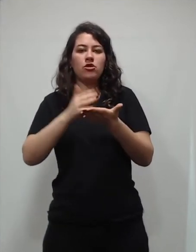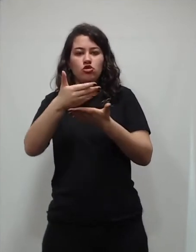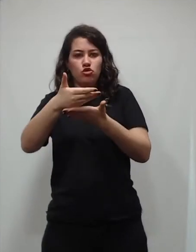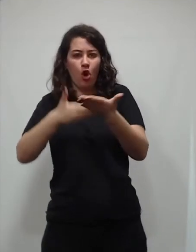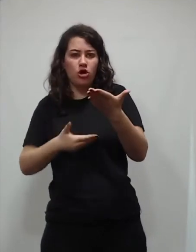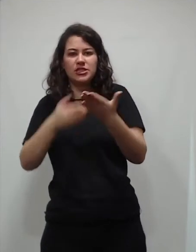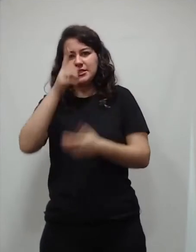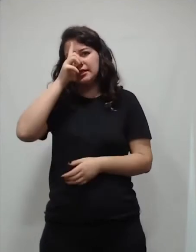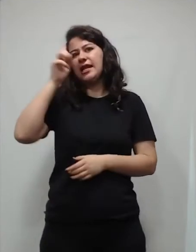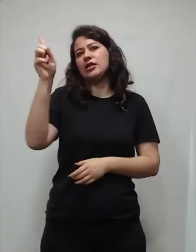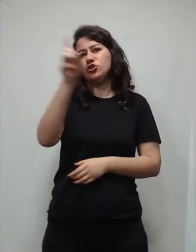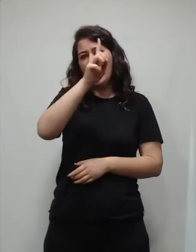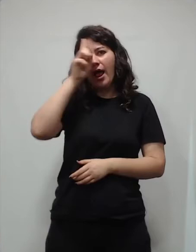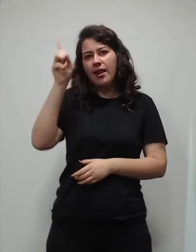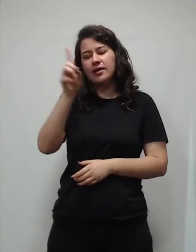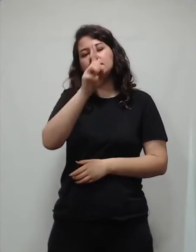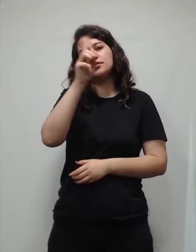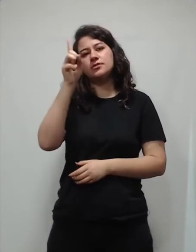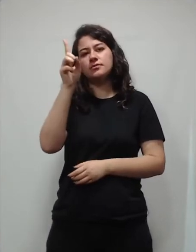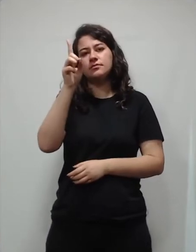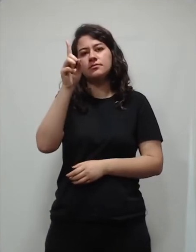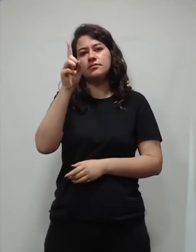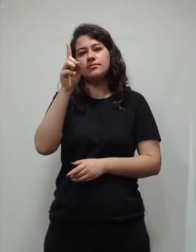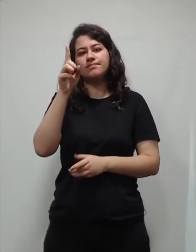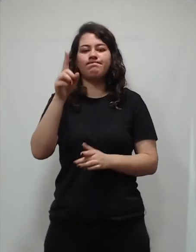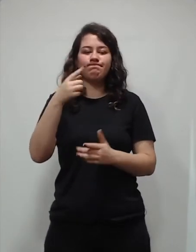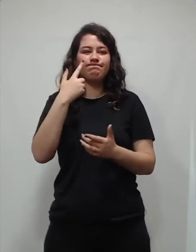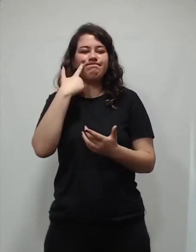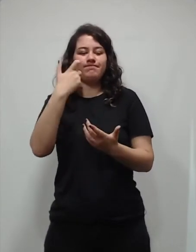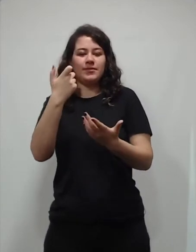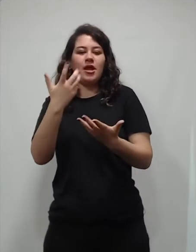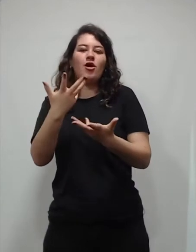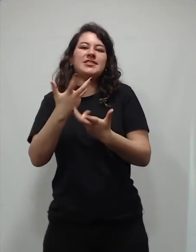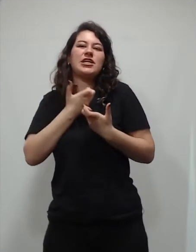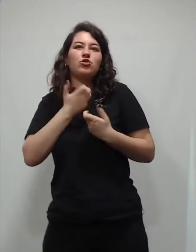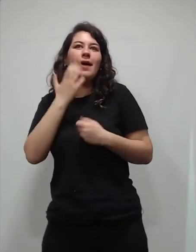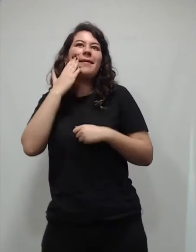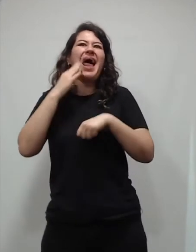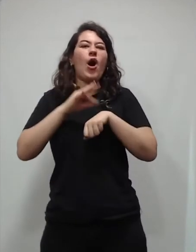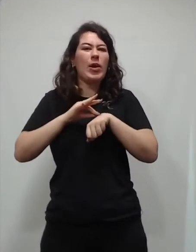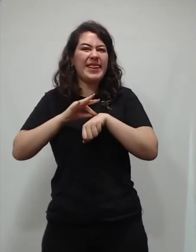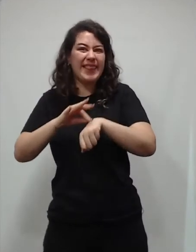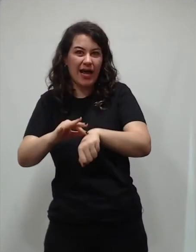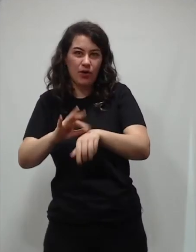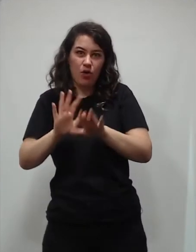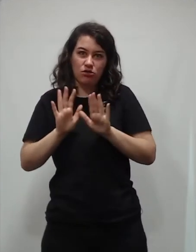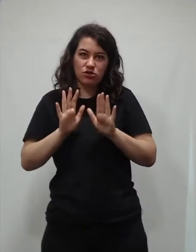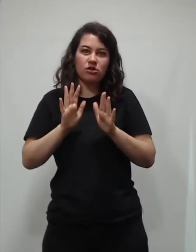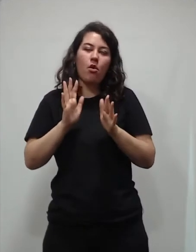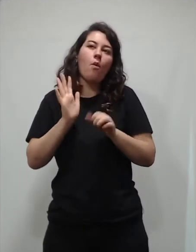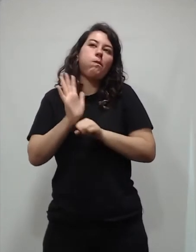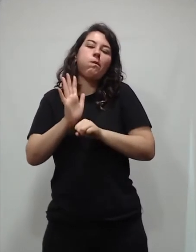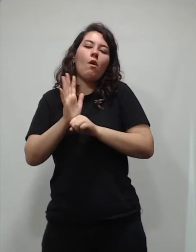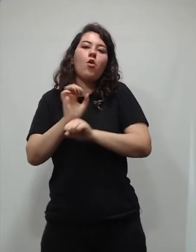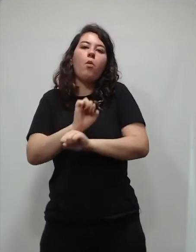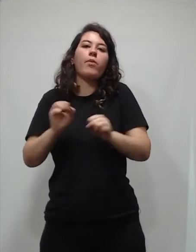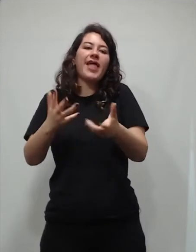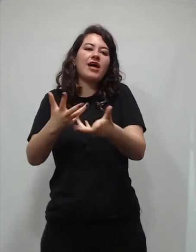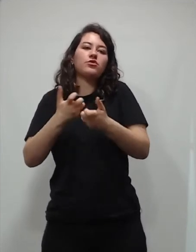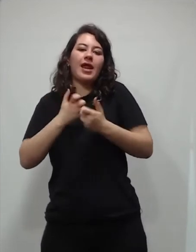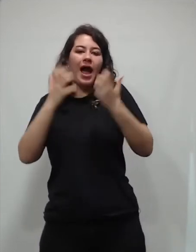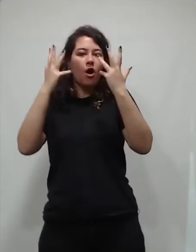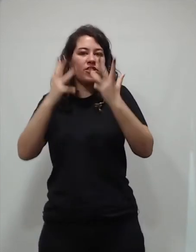documentos internacionales, nos permiten orientarnos, nos permiten ordenar de